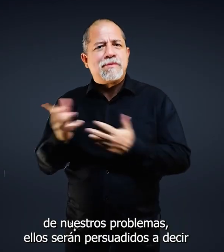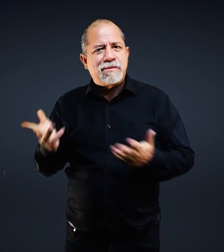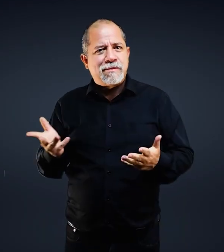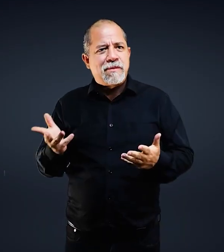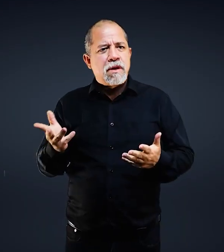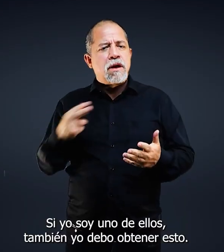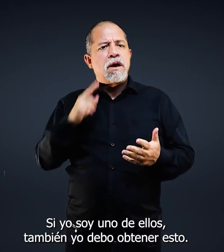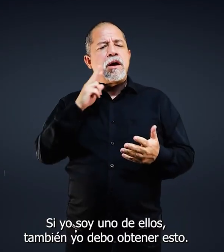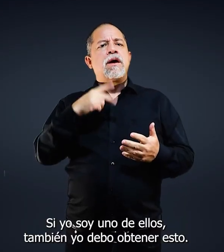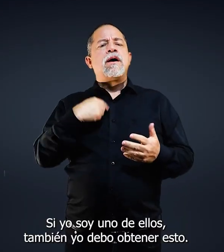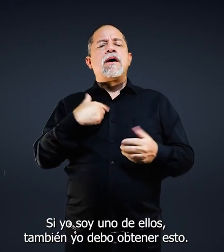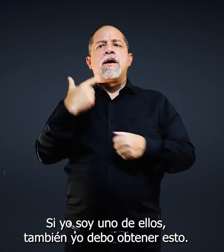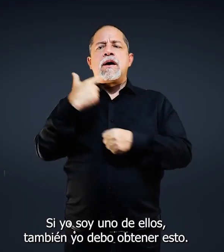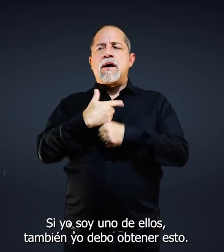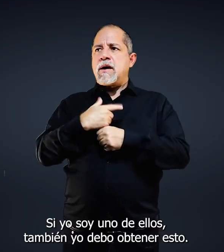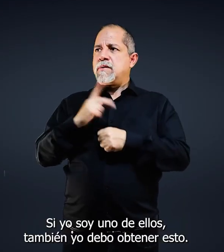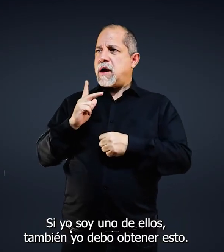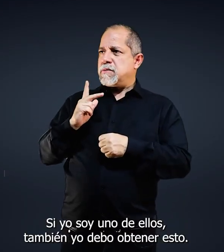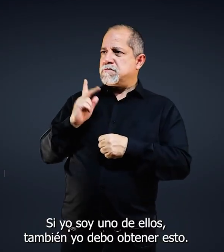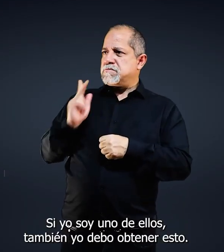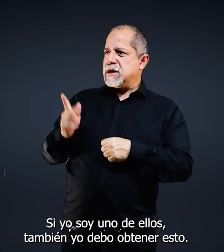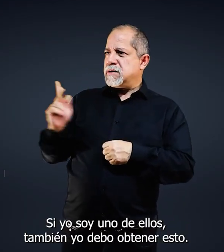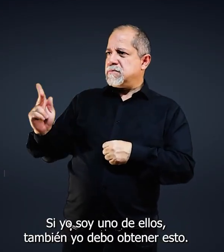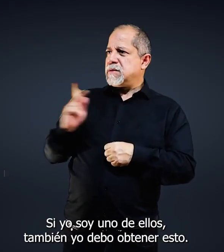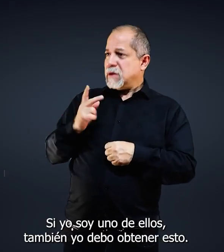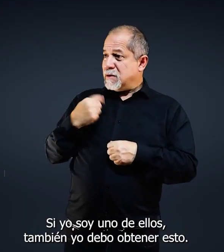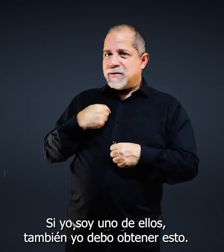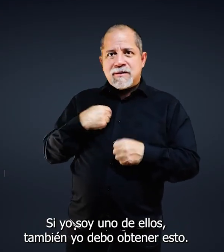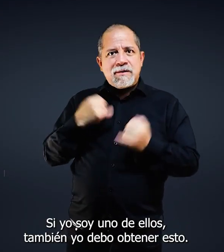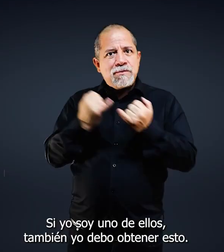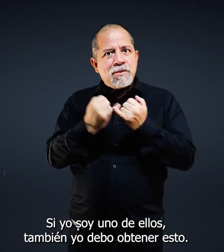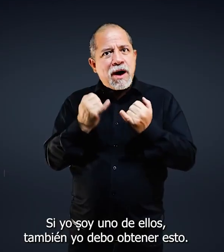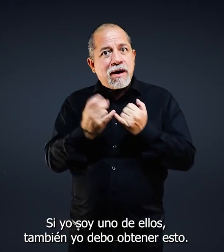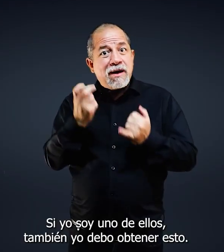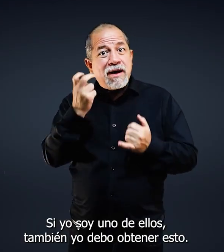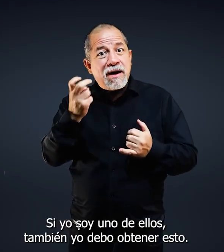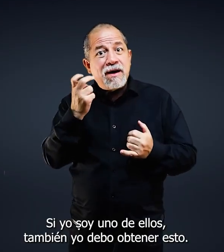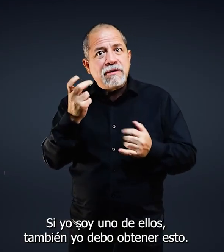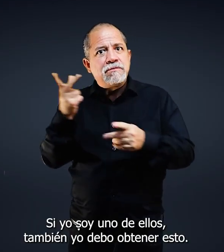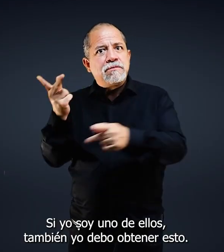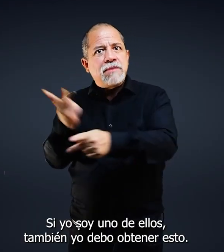sí, yo soy uno de ellos también. Yo debo obtener esto.